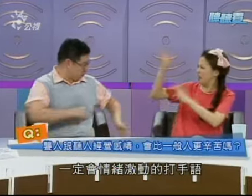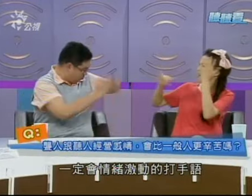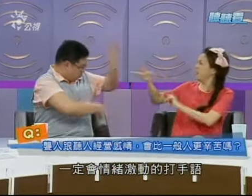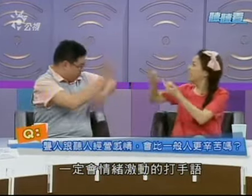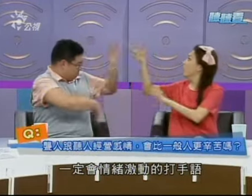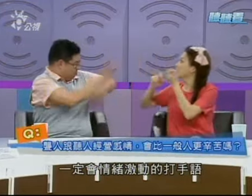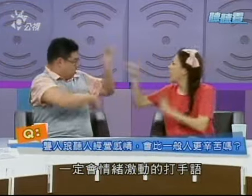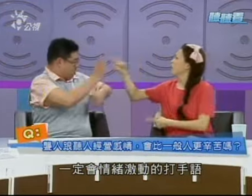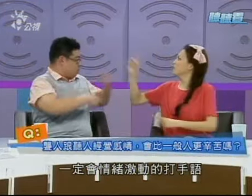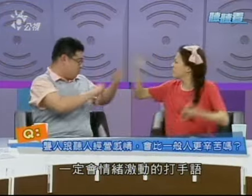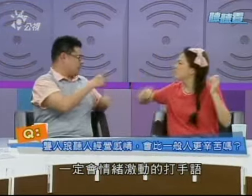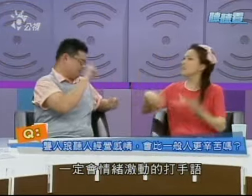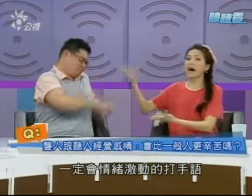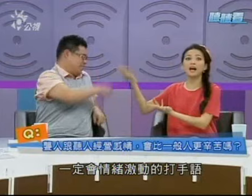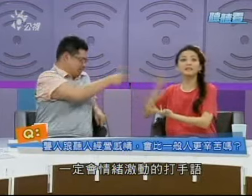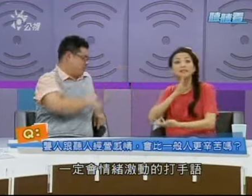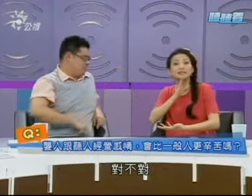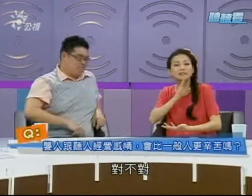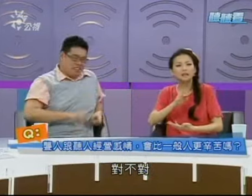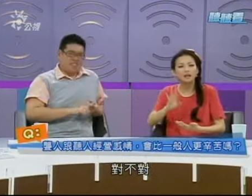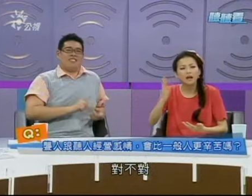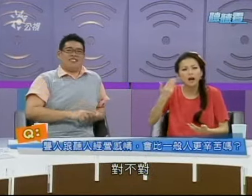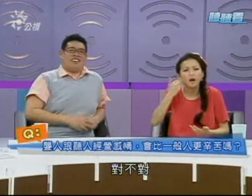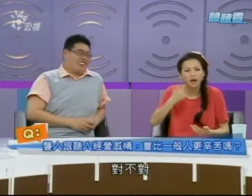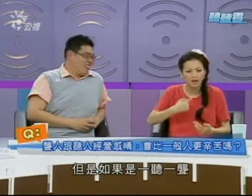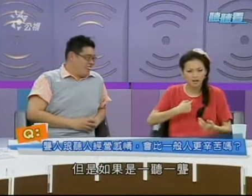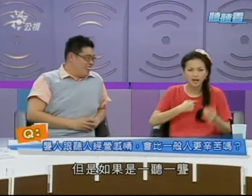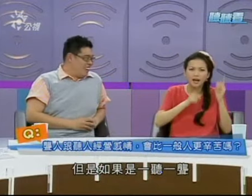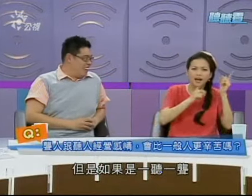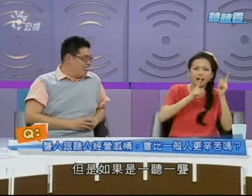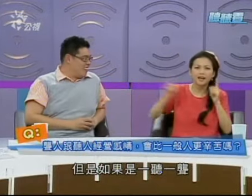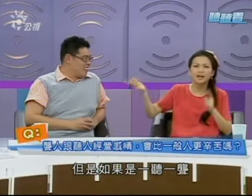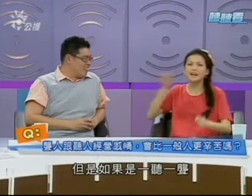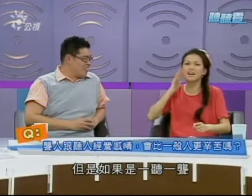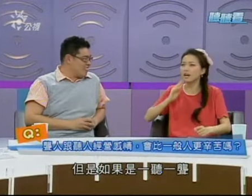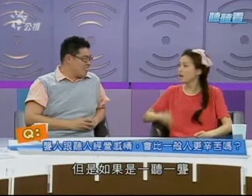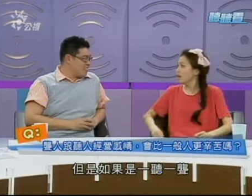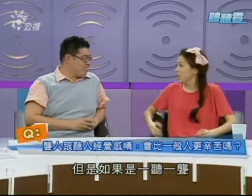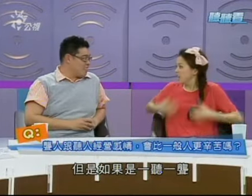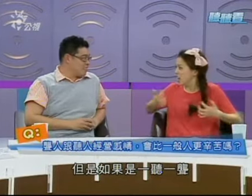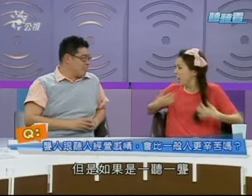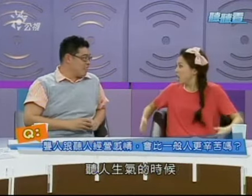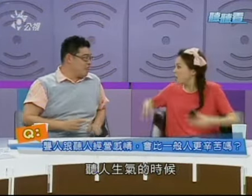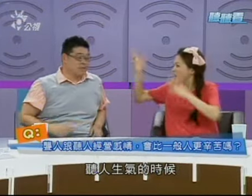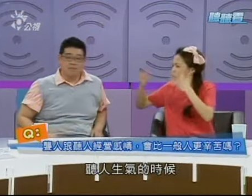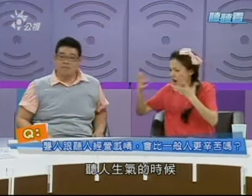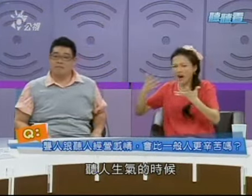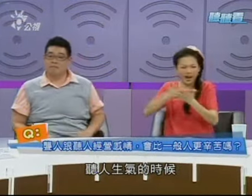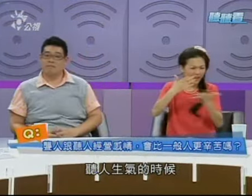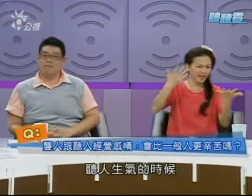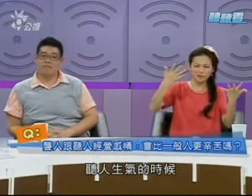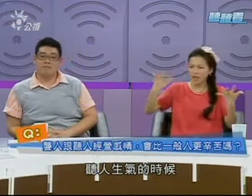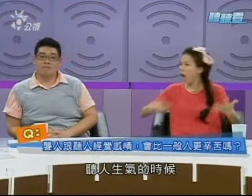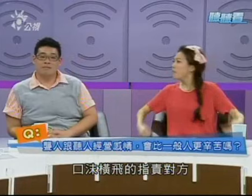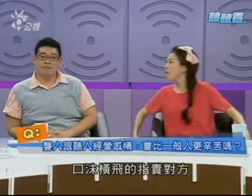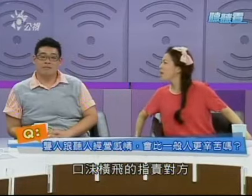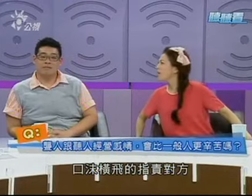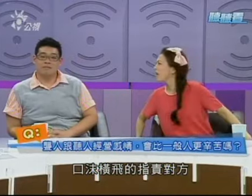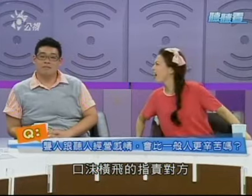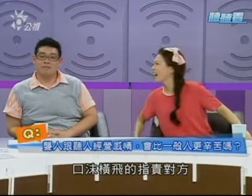会情趣激动地打手语对不对但是如果是一听一龙听人生气的时候恐莫横飞地